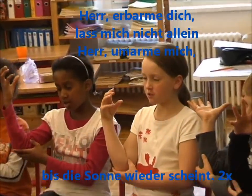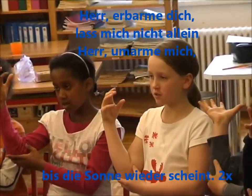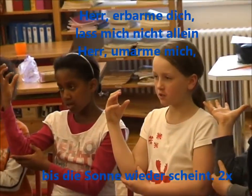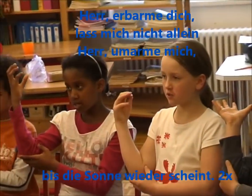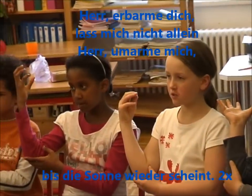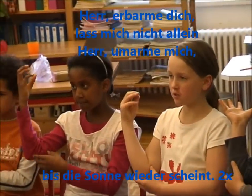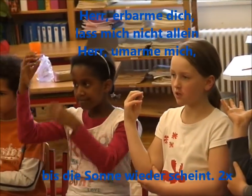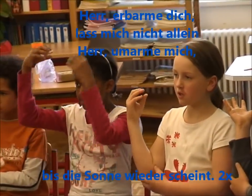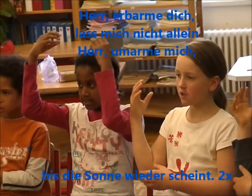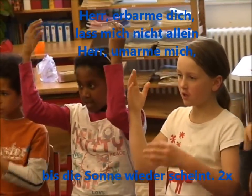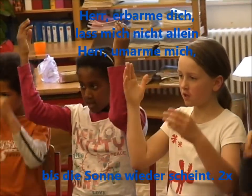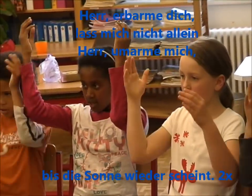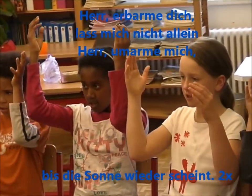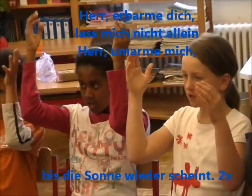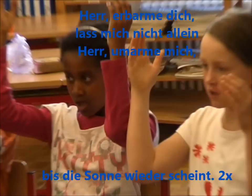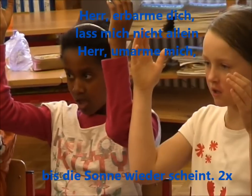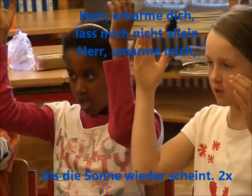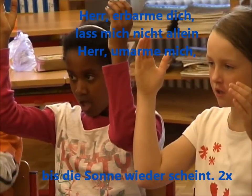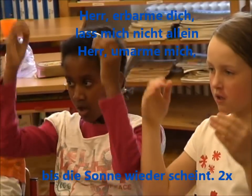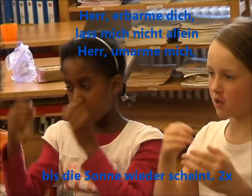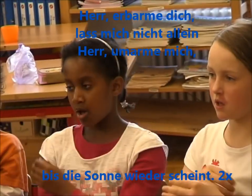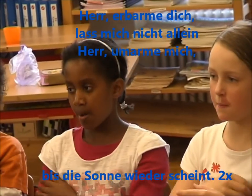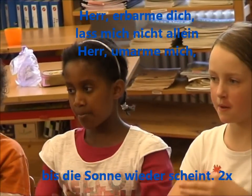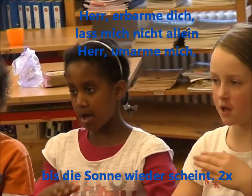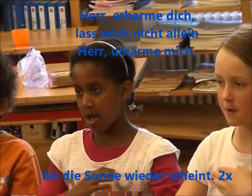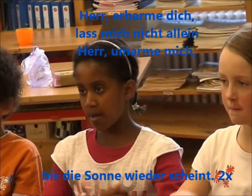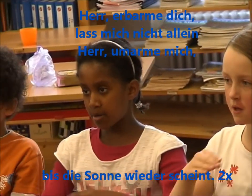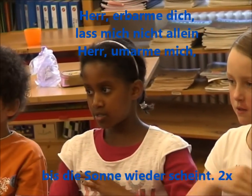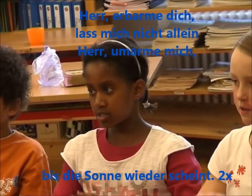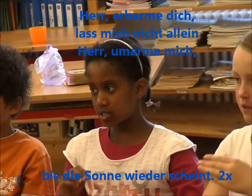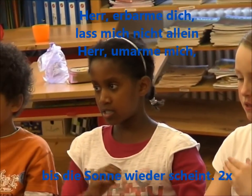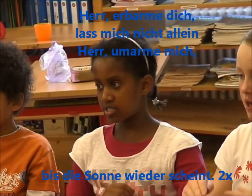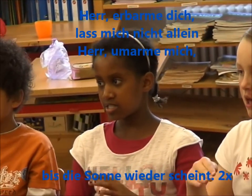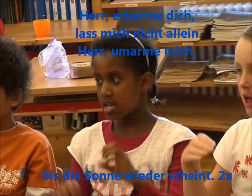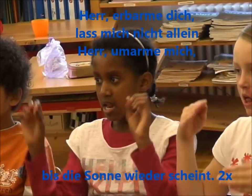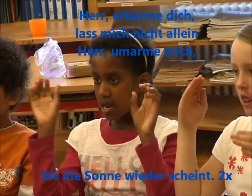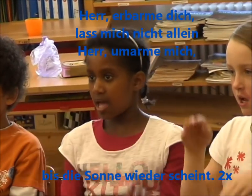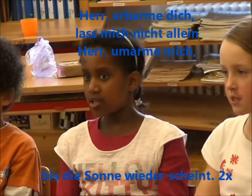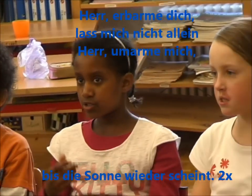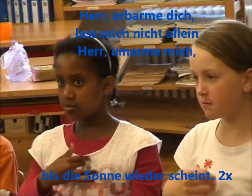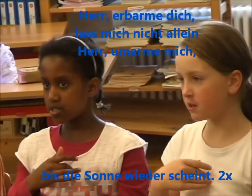Herr, umhagel dich, bis die